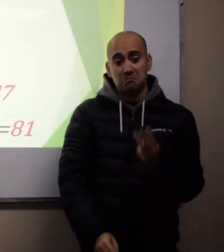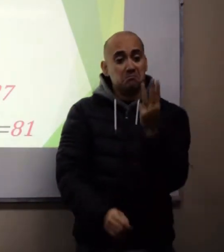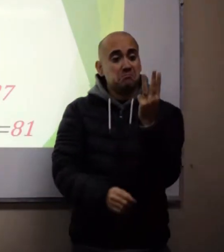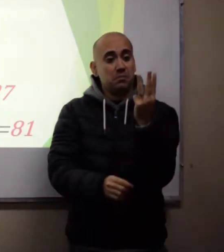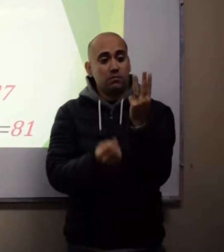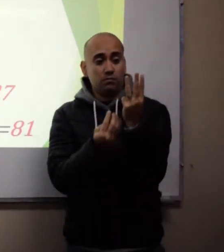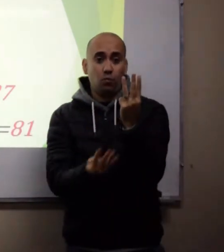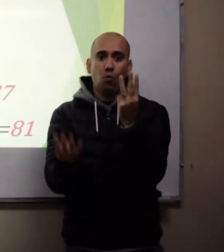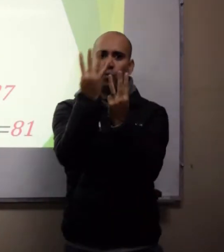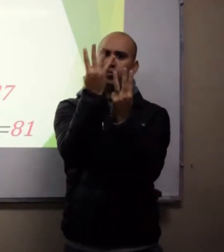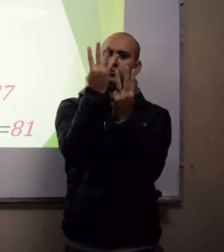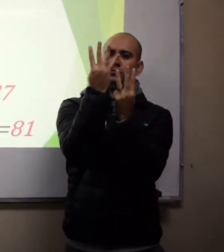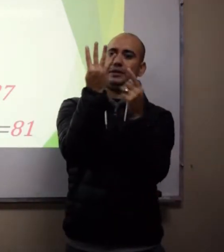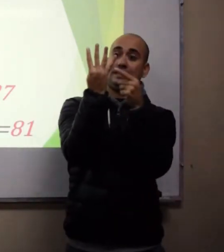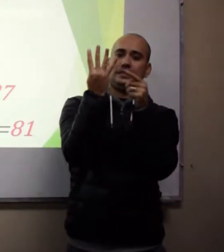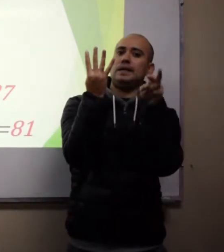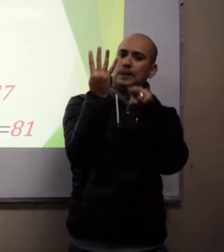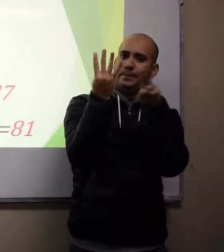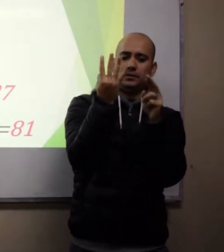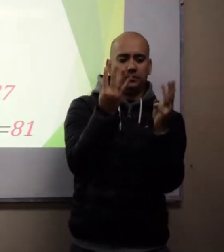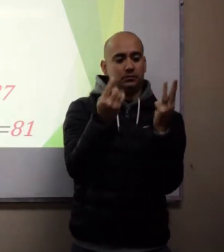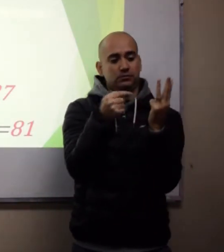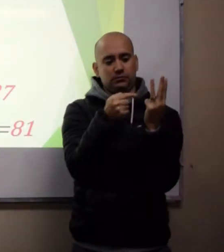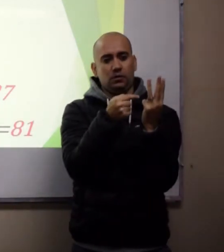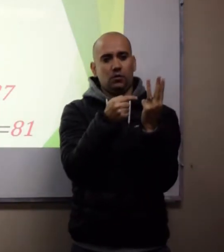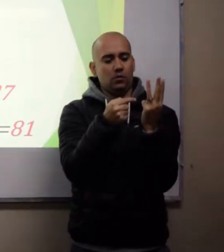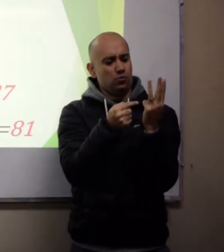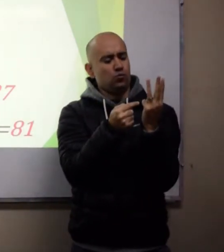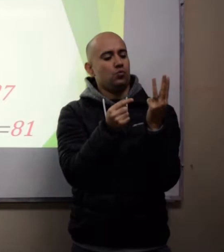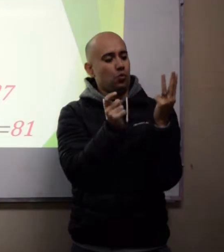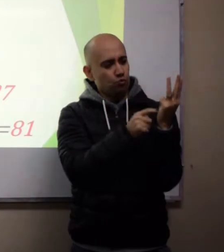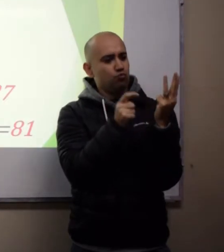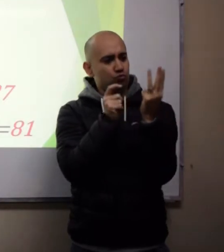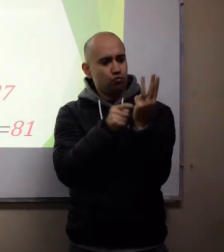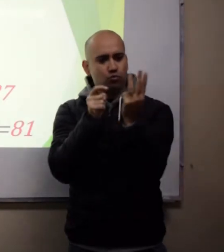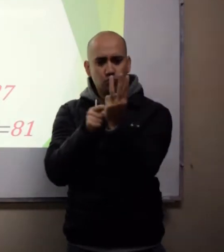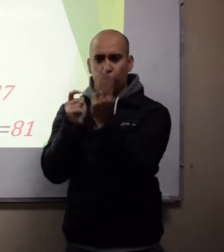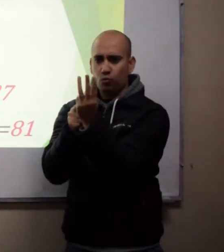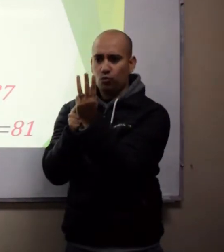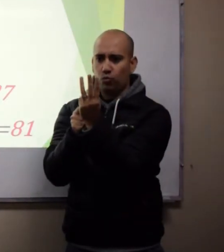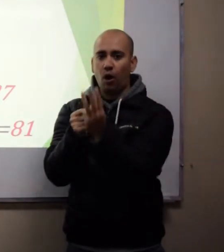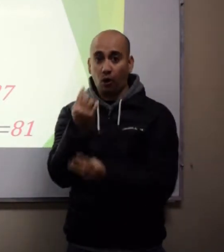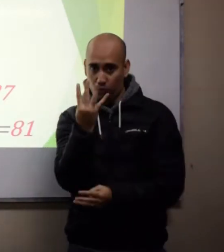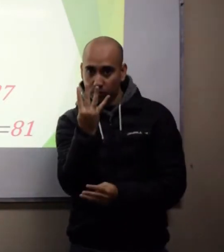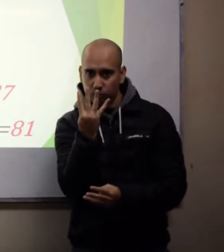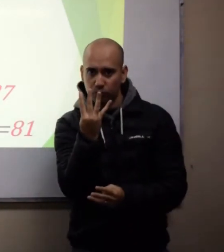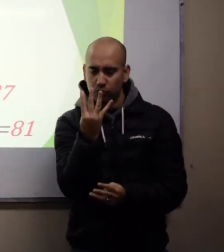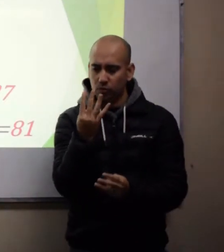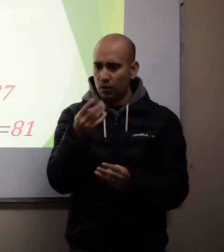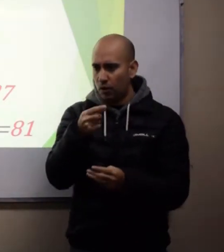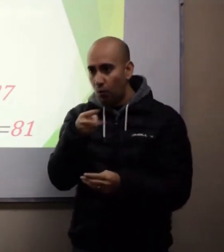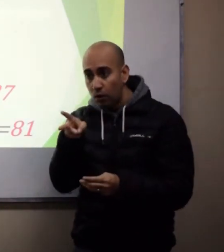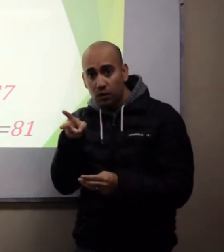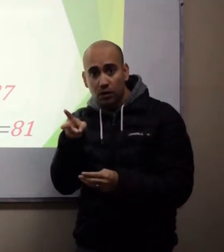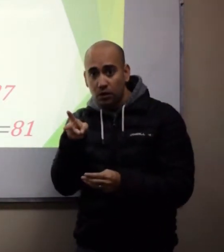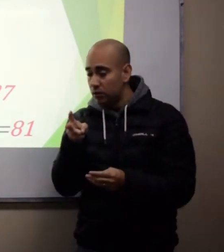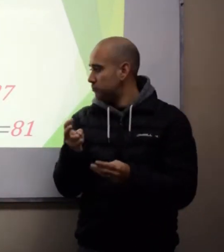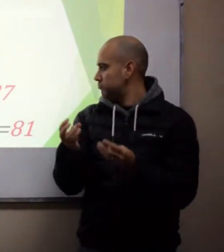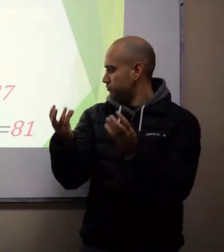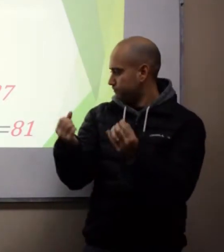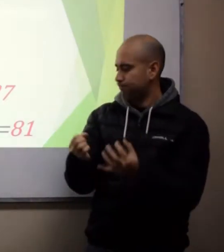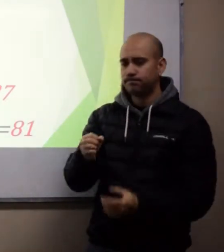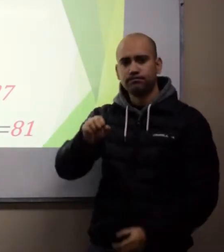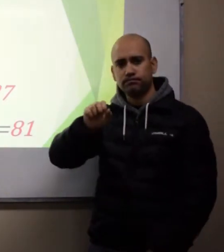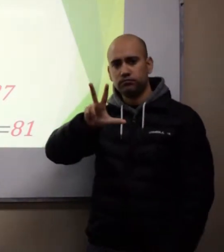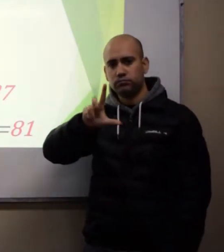Otro ejemplo. 3 elevado a 4. Repito 4 veces la base, el 3,